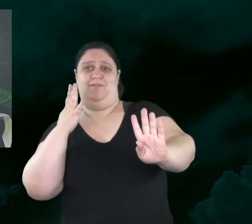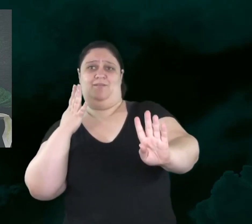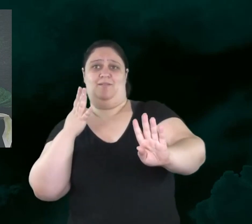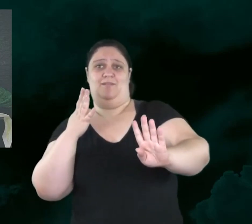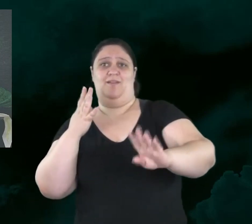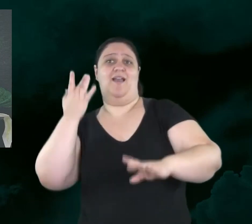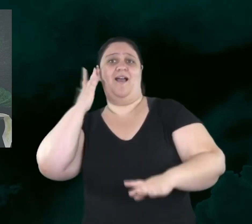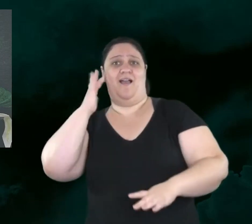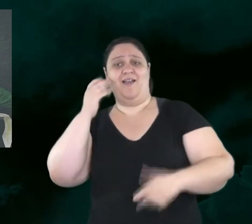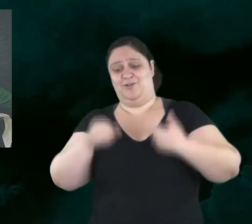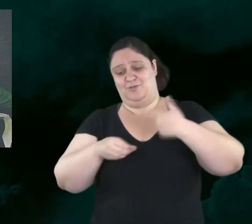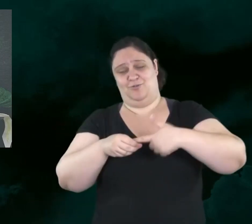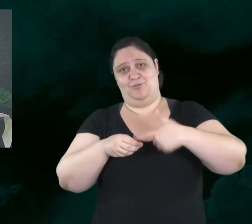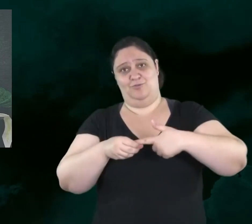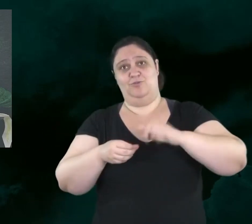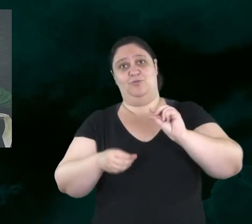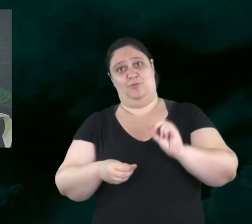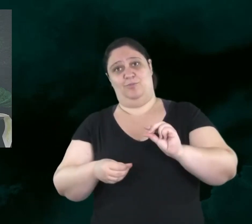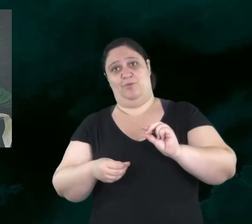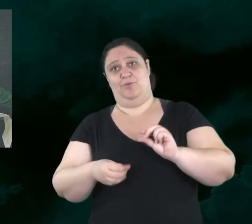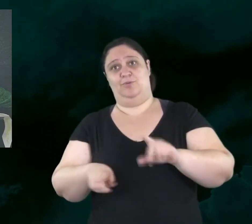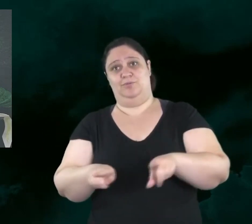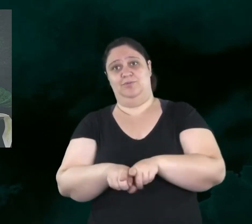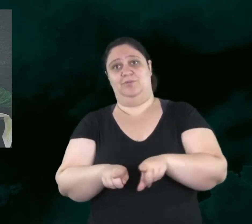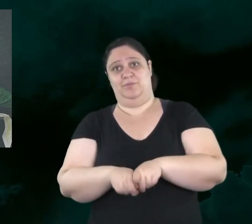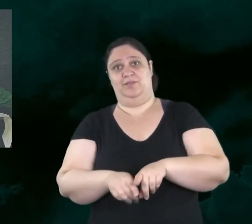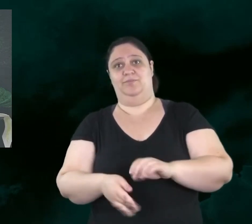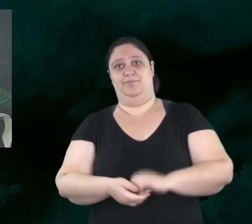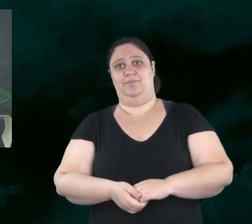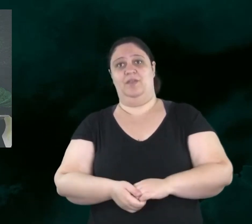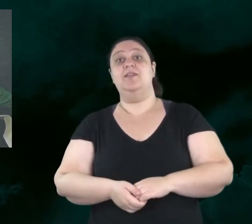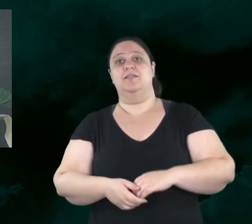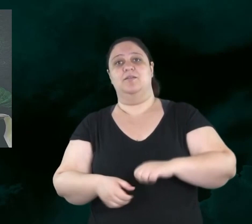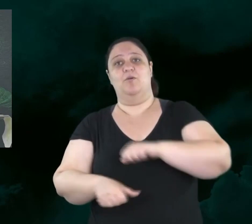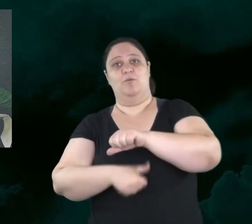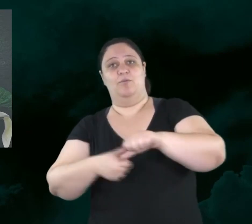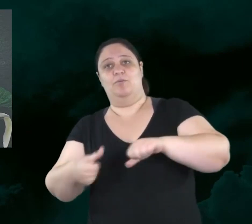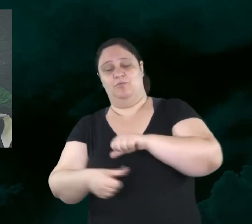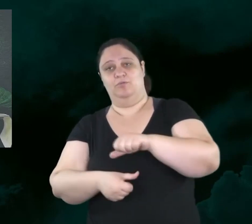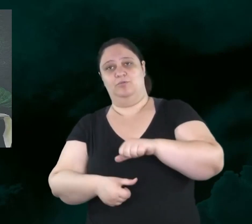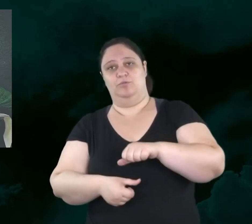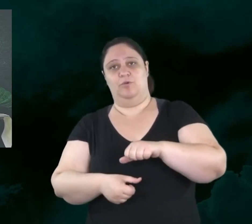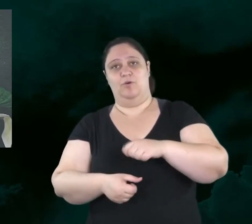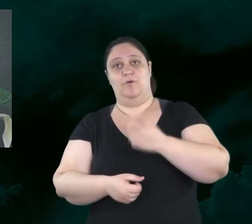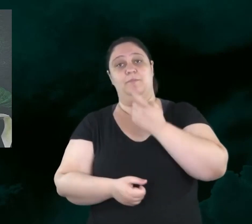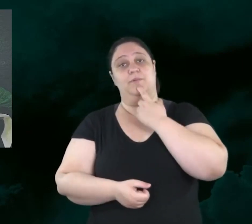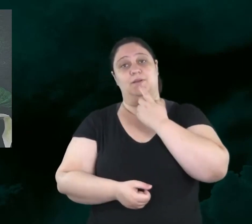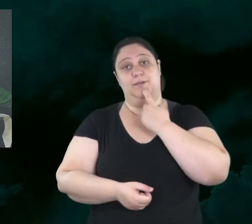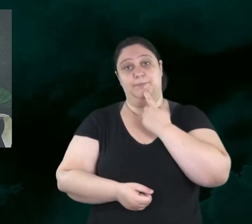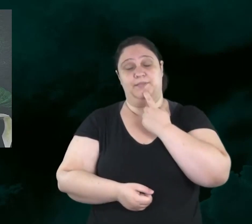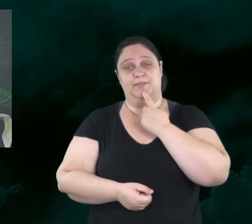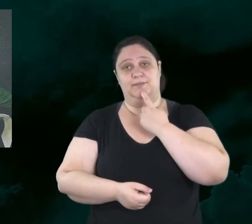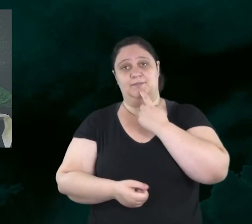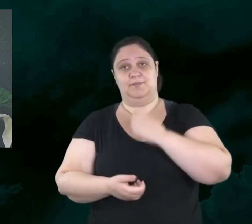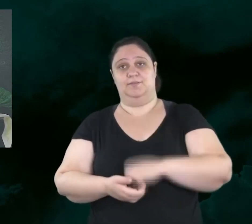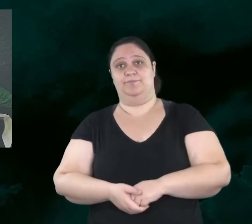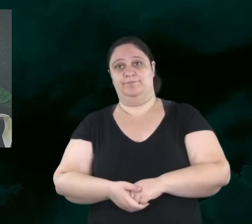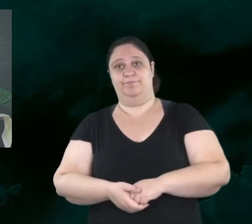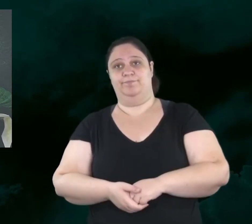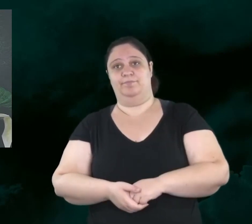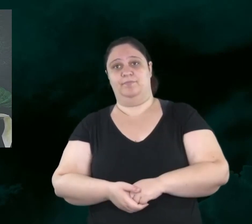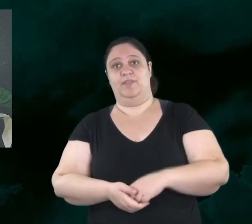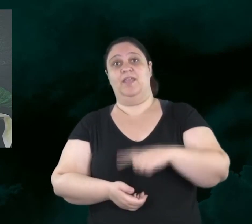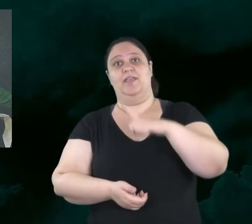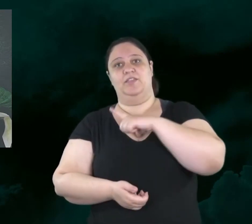já estava acabando, e ele foi parar aqui em Campinas, Viracopos. E tinha um irmão que estava